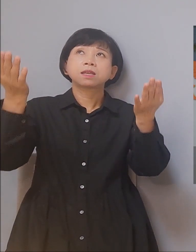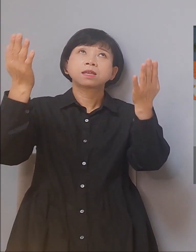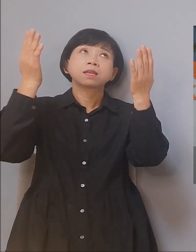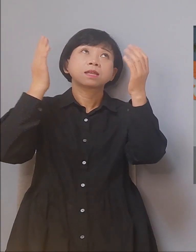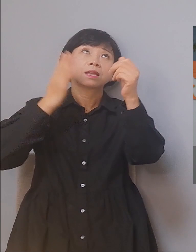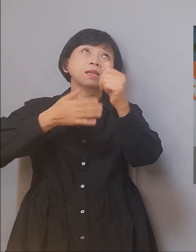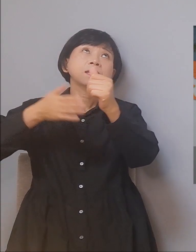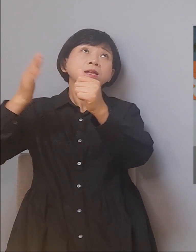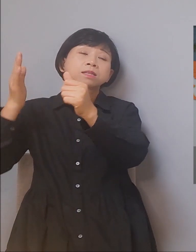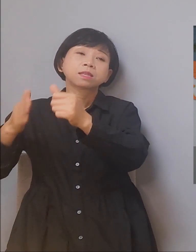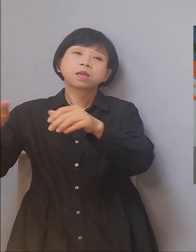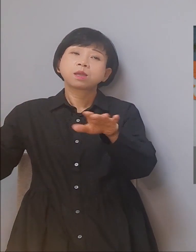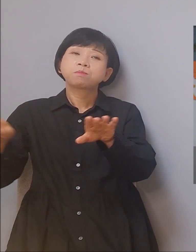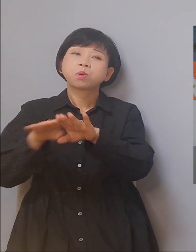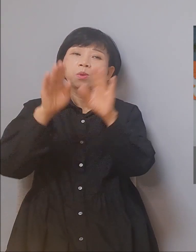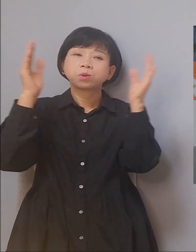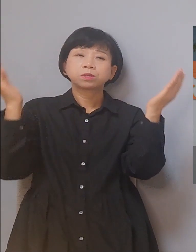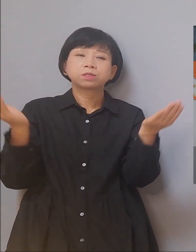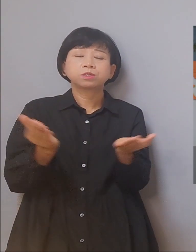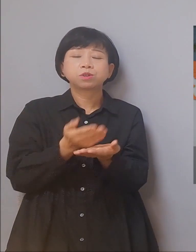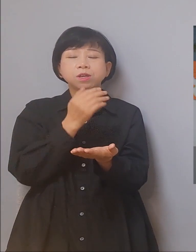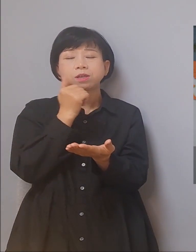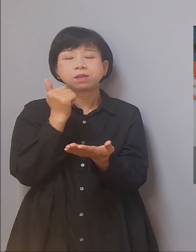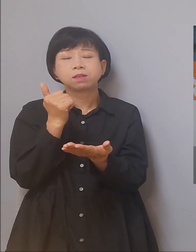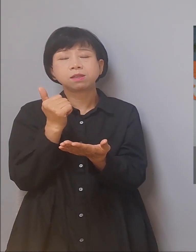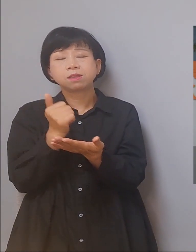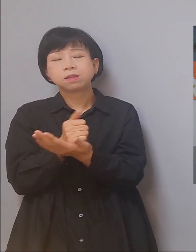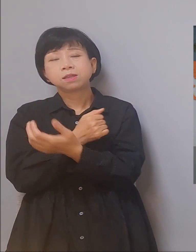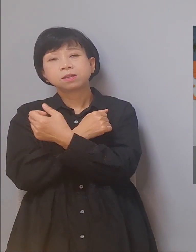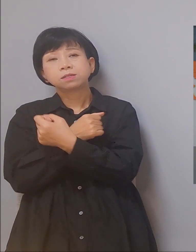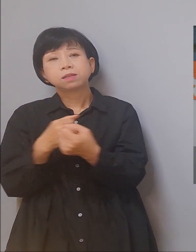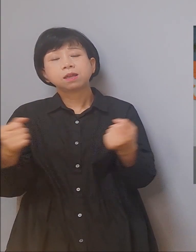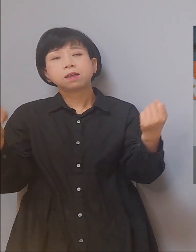찬양하세. 내 모든 죄